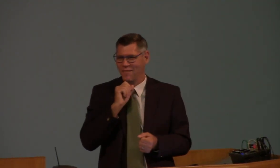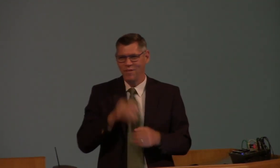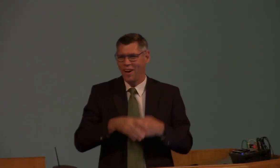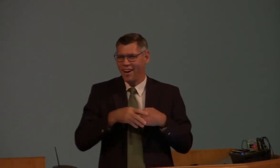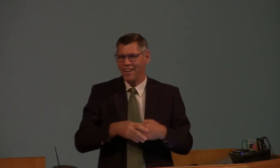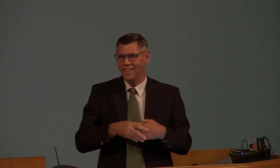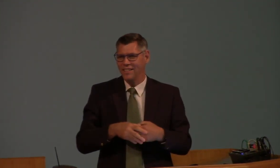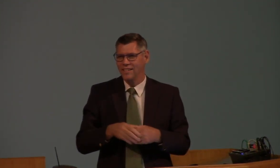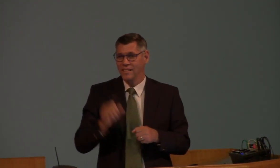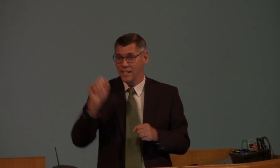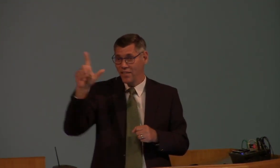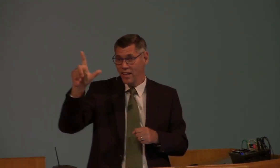verjaardag? 7de?